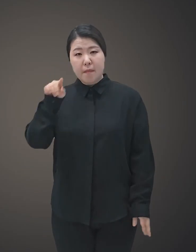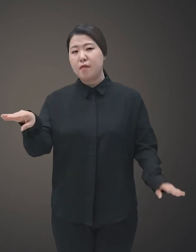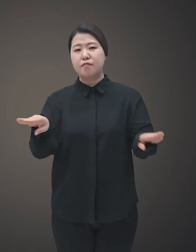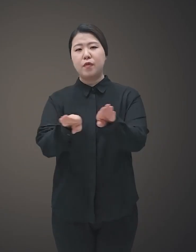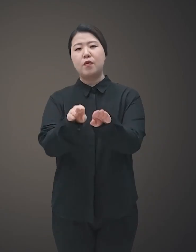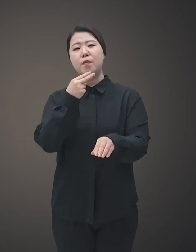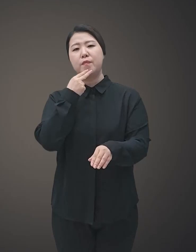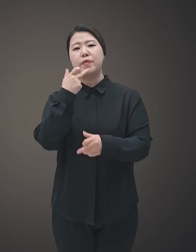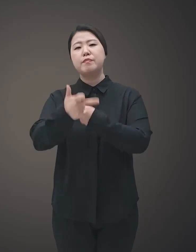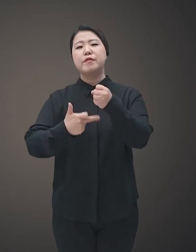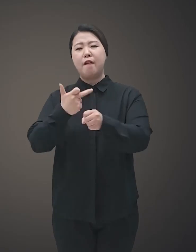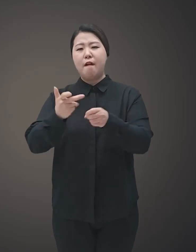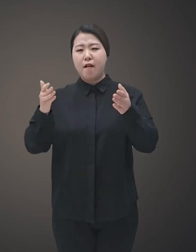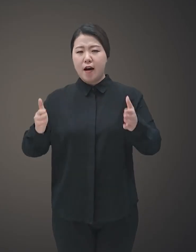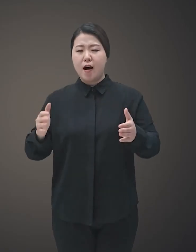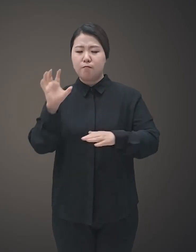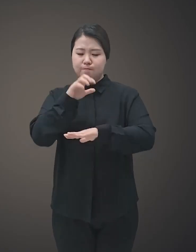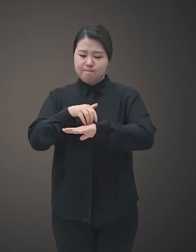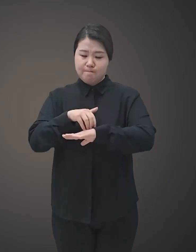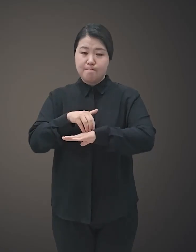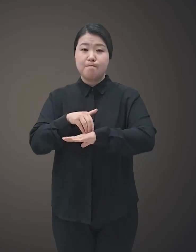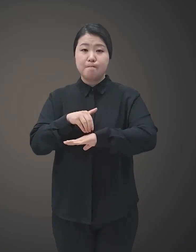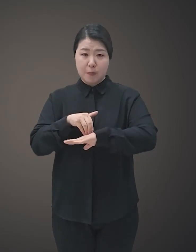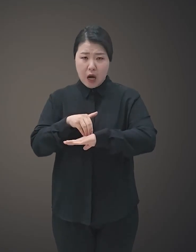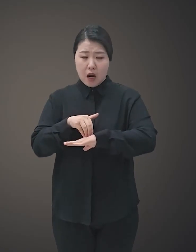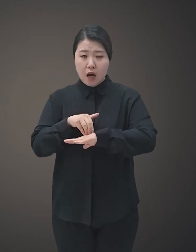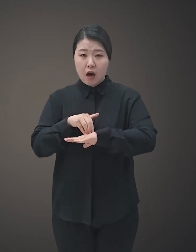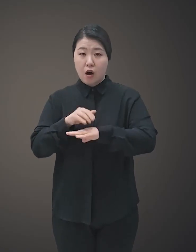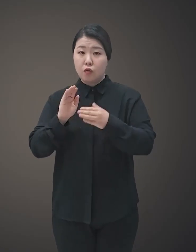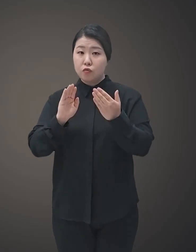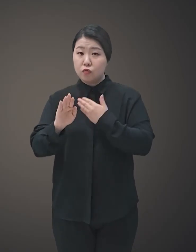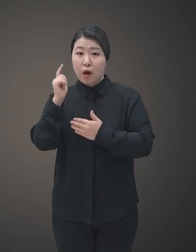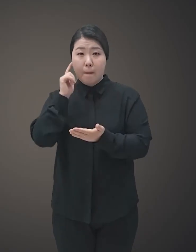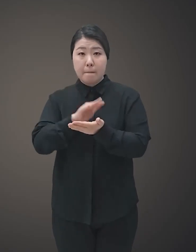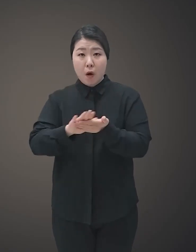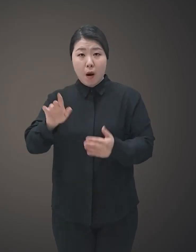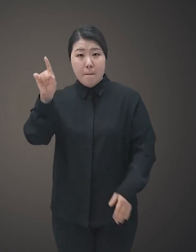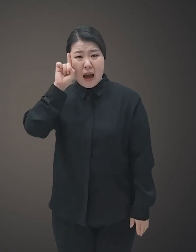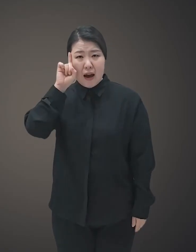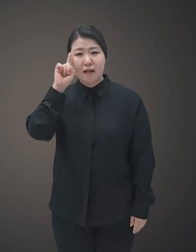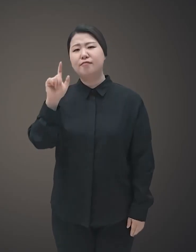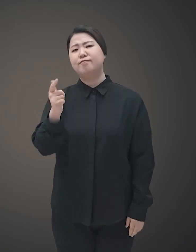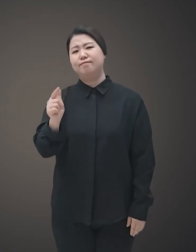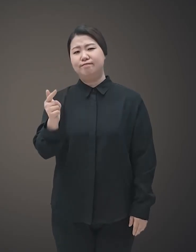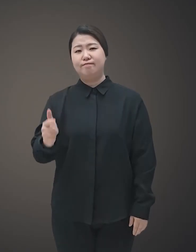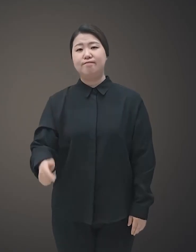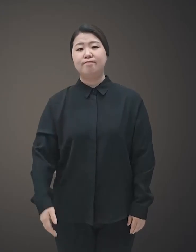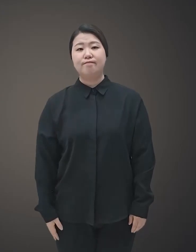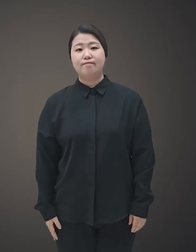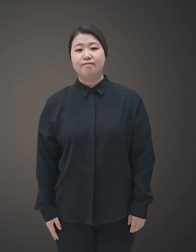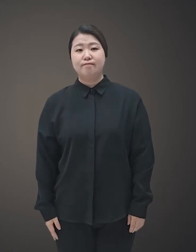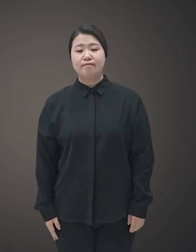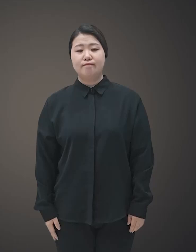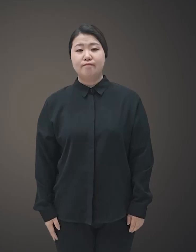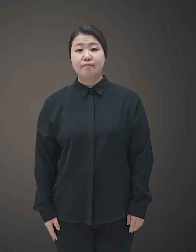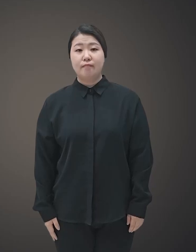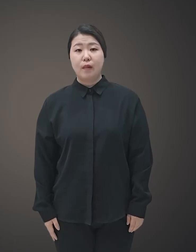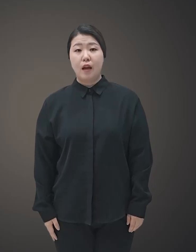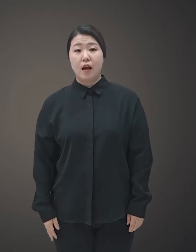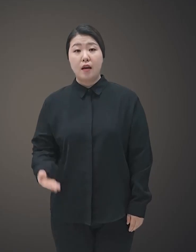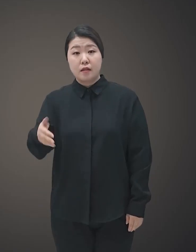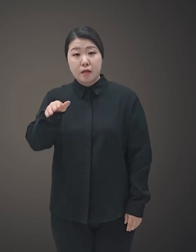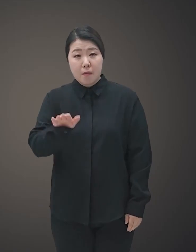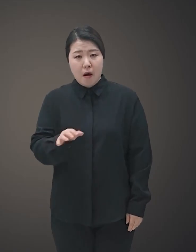하루도 빼놓지 않고 17년간 수행했습니다. 그러나 그 후에도 완전한 평화를 손에 넣은 것은 아닙니다.